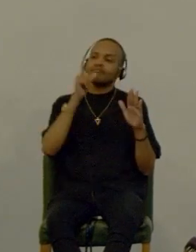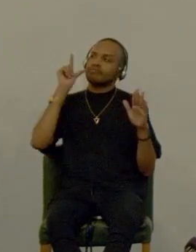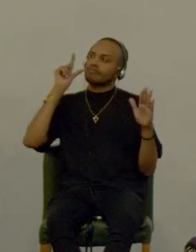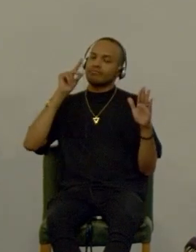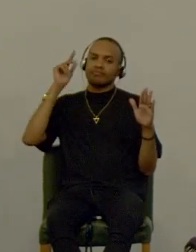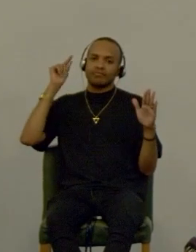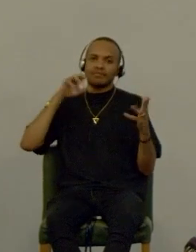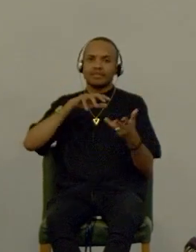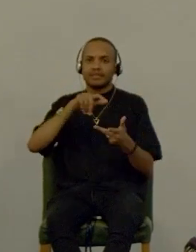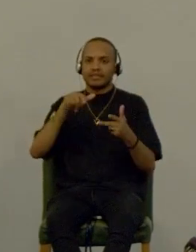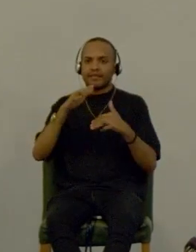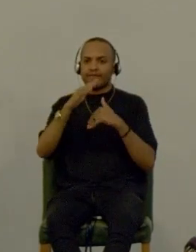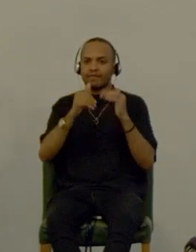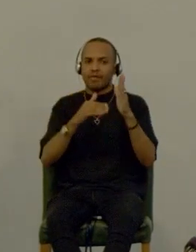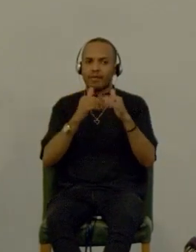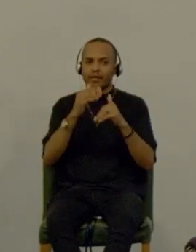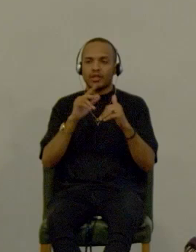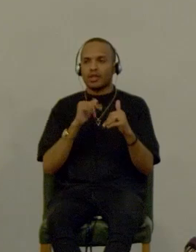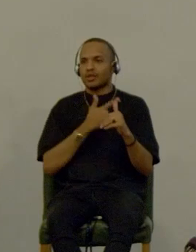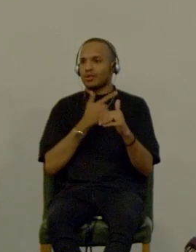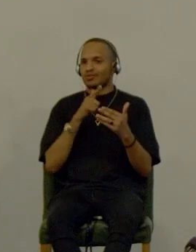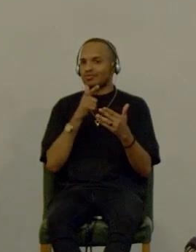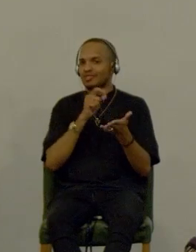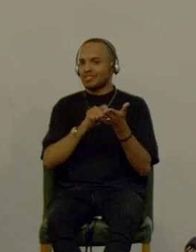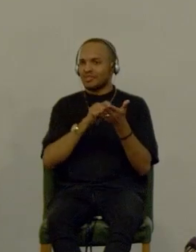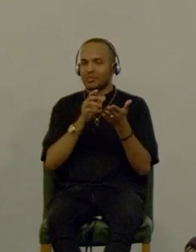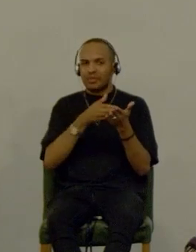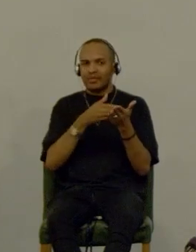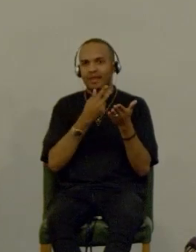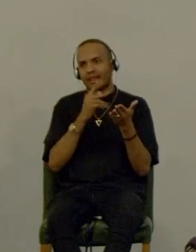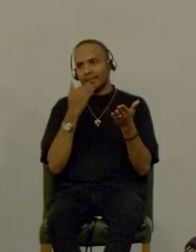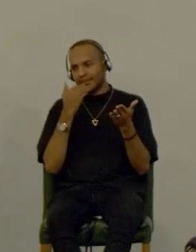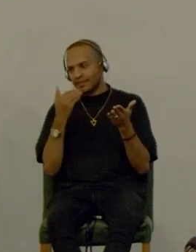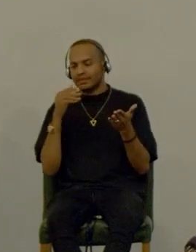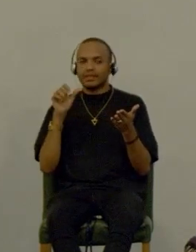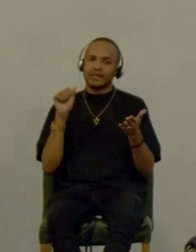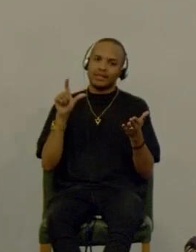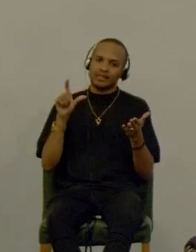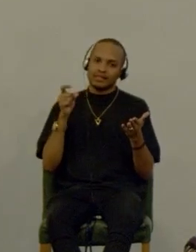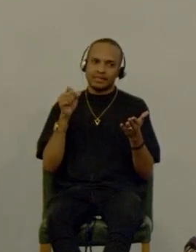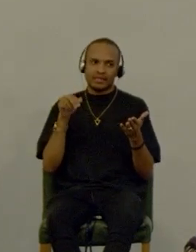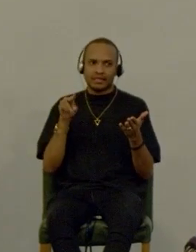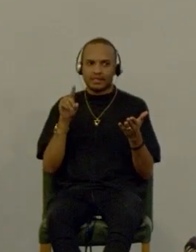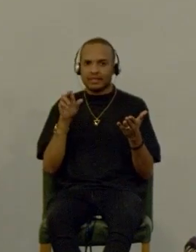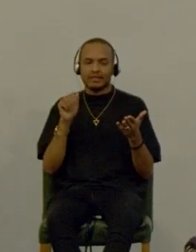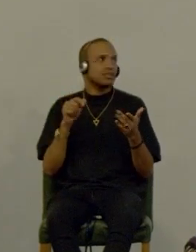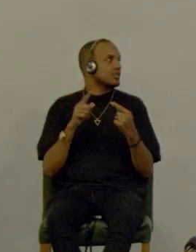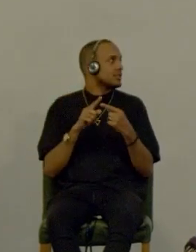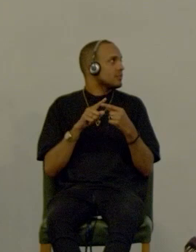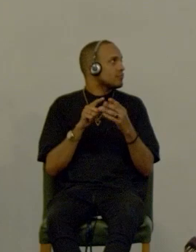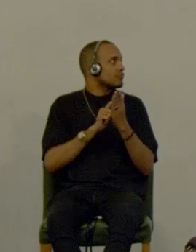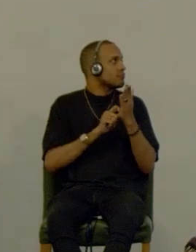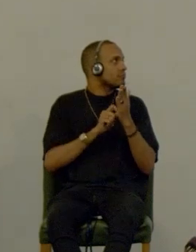Terraforma, mais il avait demandé à Alexandra de faire un gribouillis, une espèce d'intuition de Gaïa. Donc,